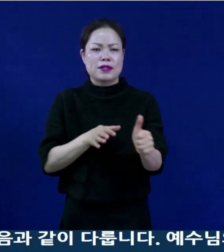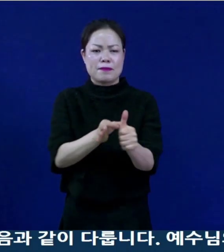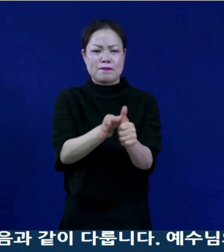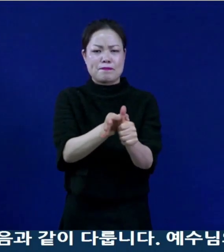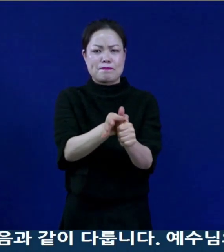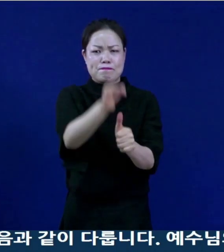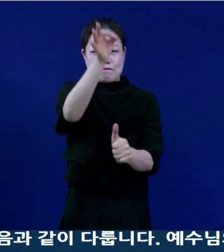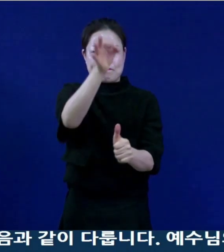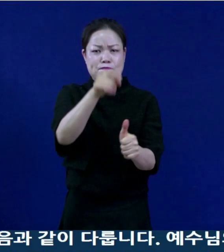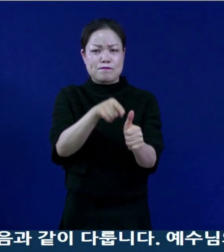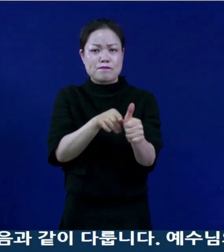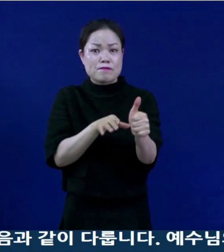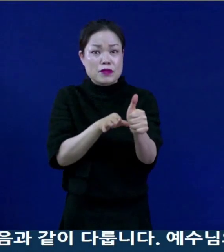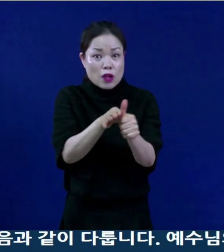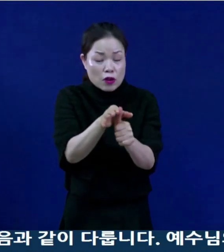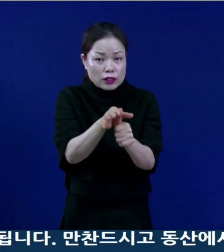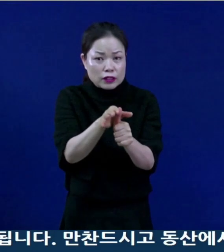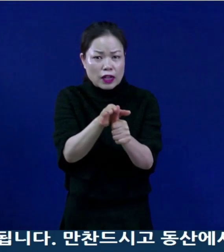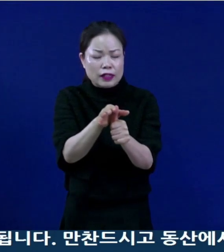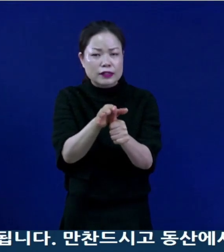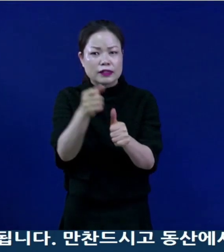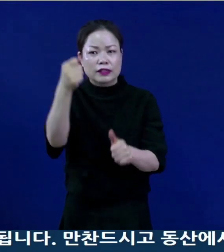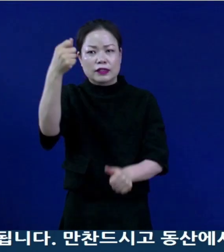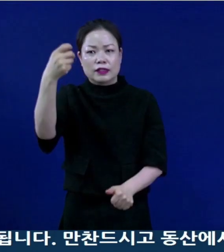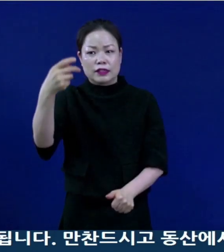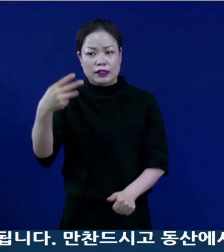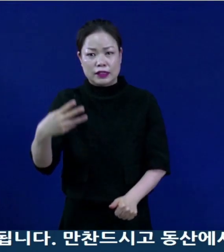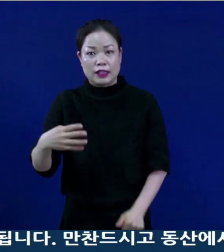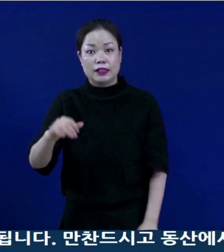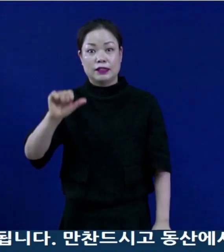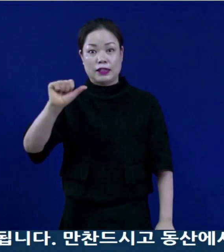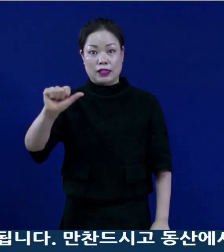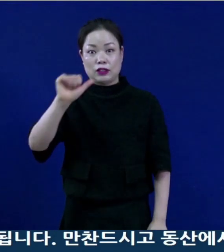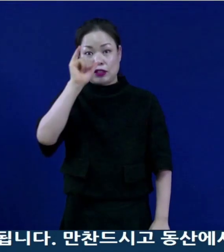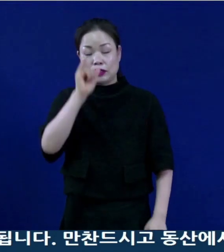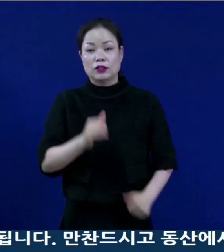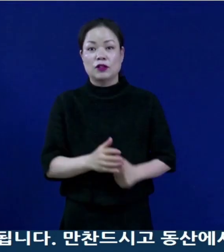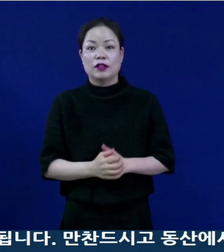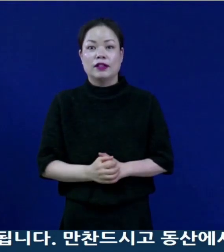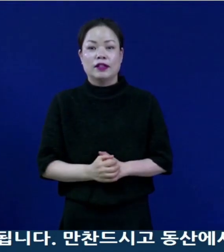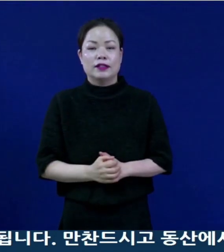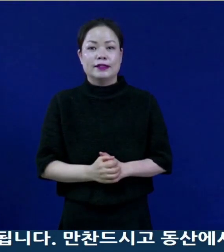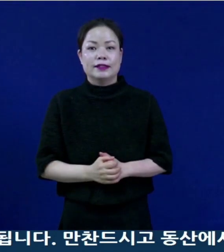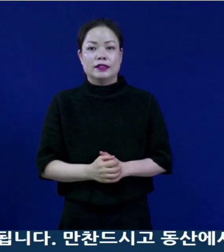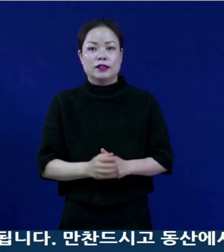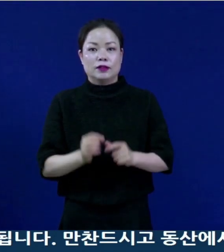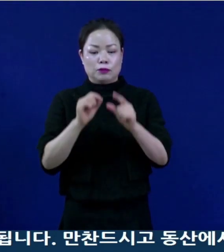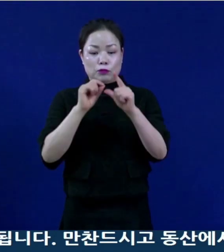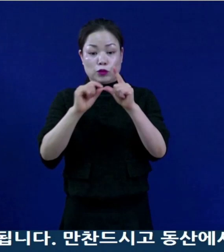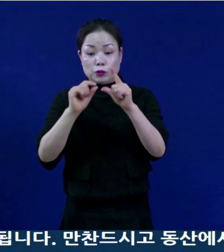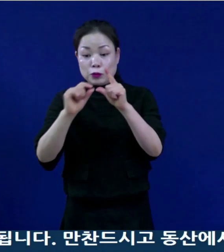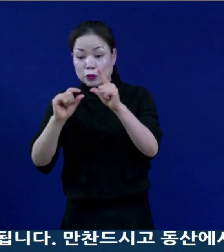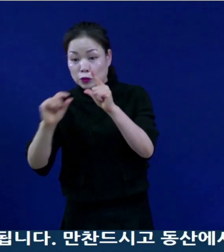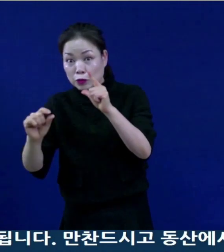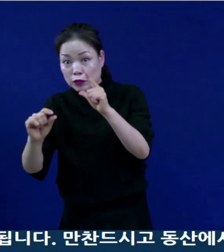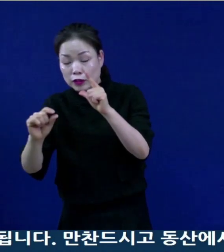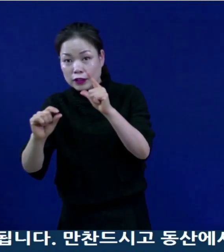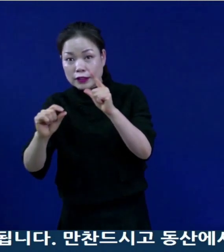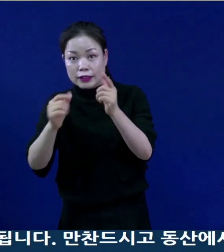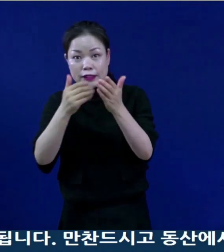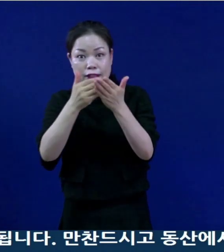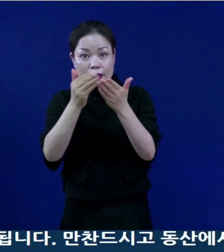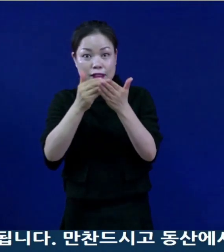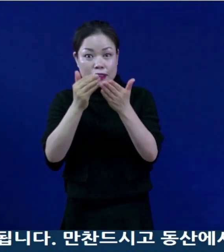당하시는 장면, 이렇게 5가지로 크게 구성이 되어 있습니다. 그 부분들을 여러분이 이렇게